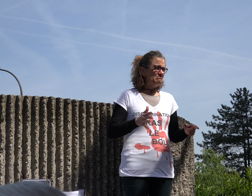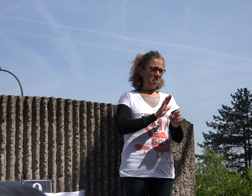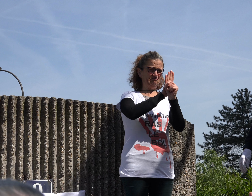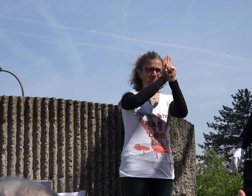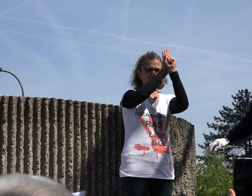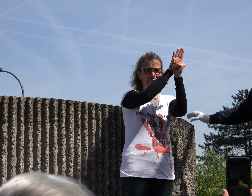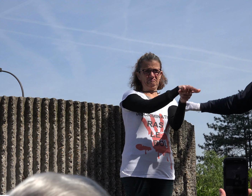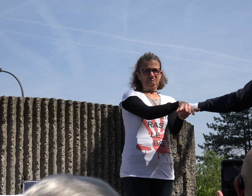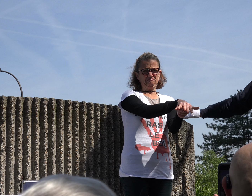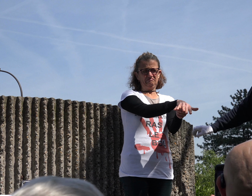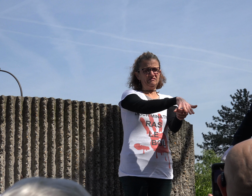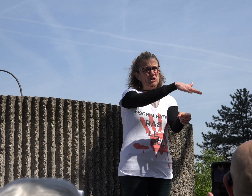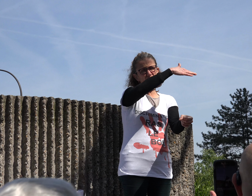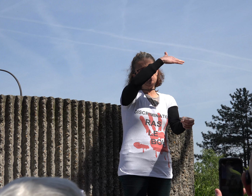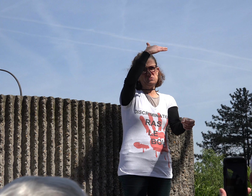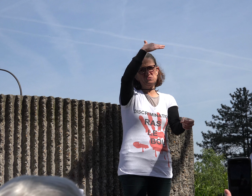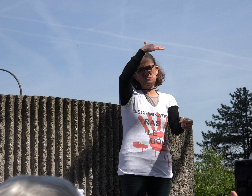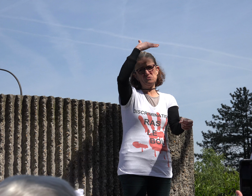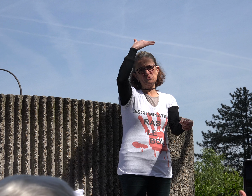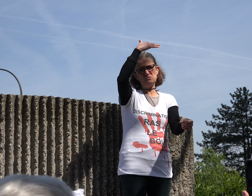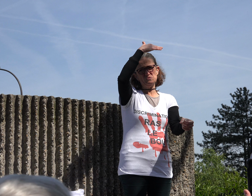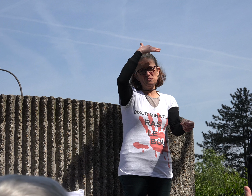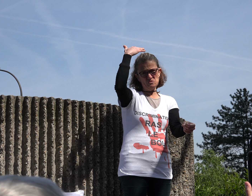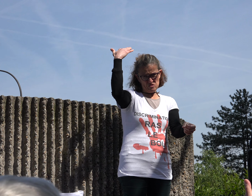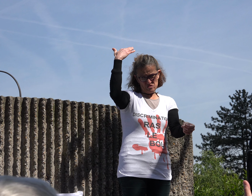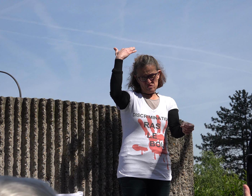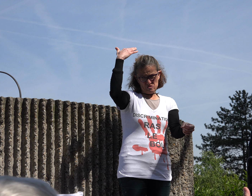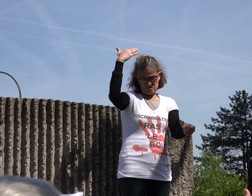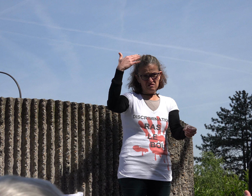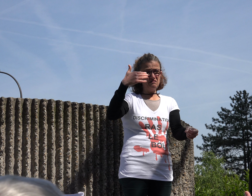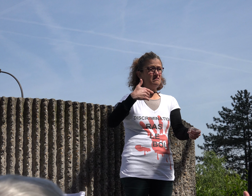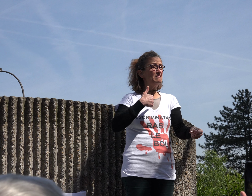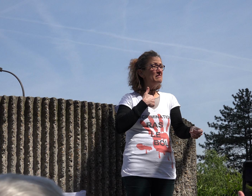Ça veut dire ça. La discrimination, il y en a marre.